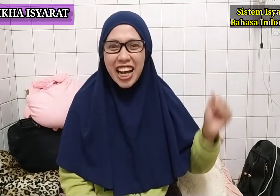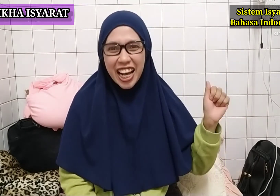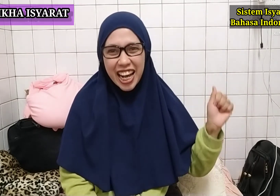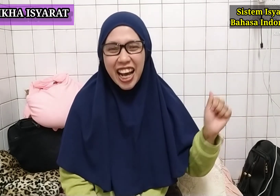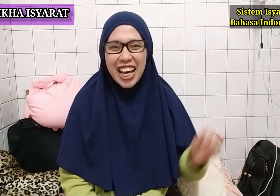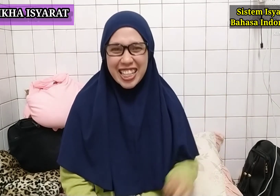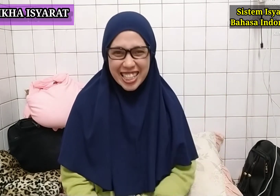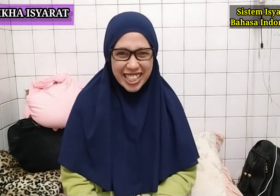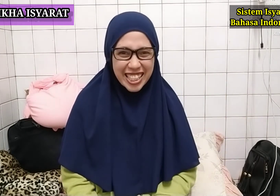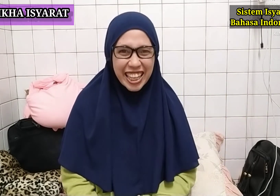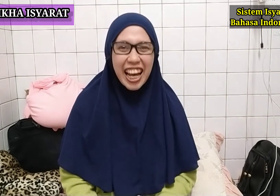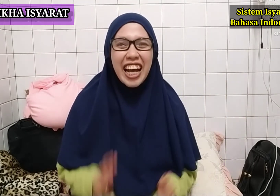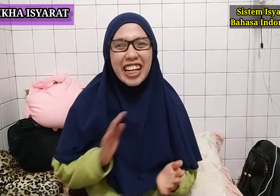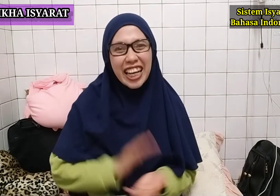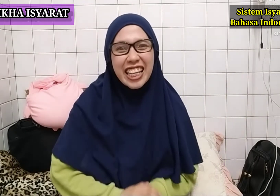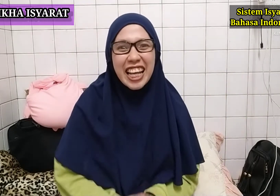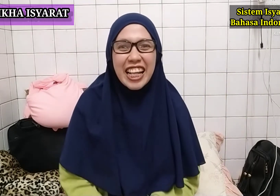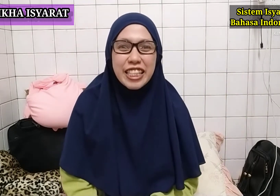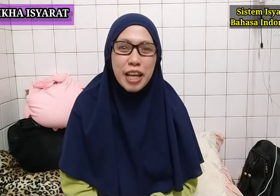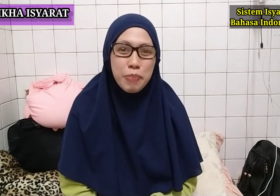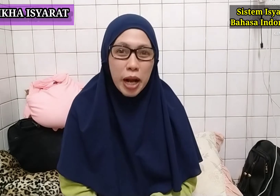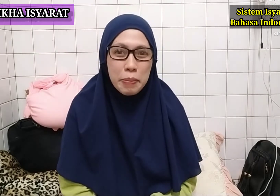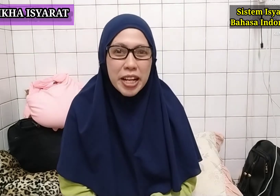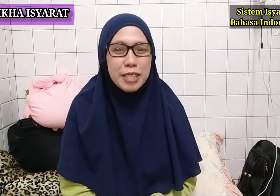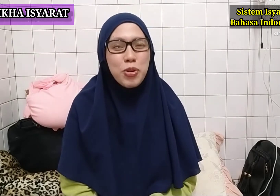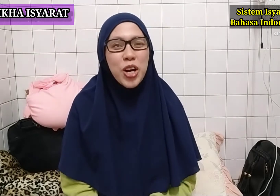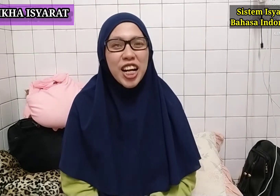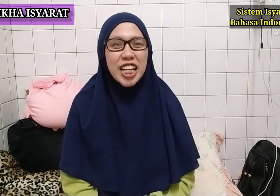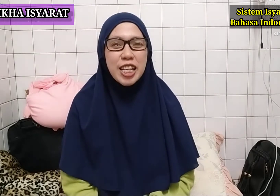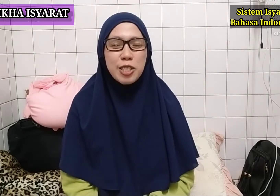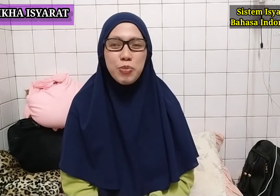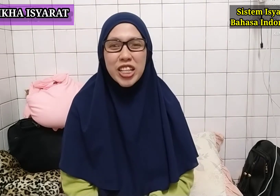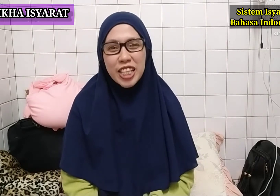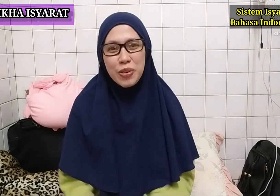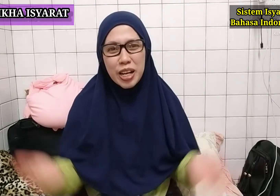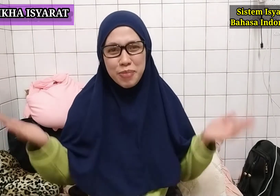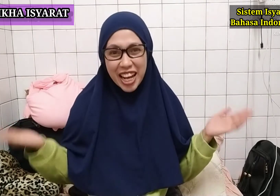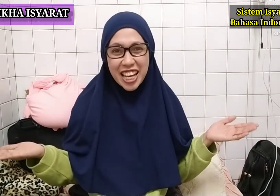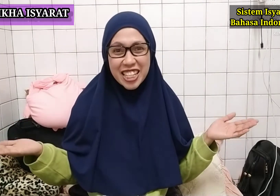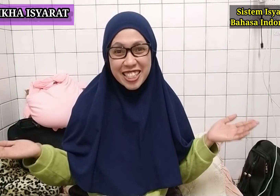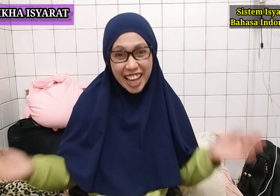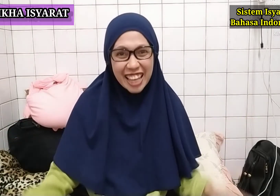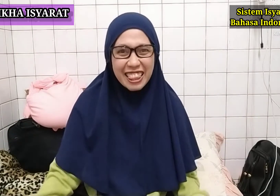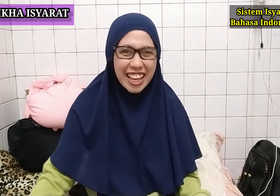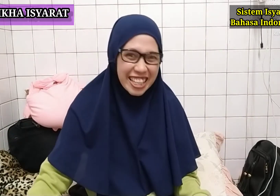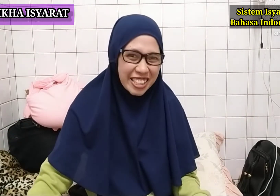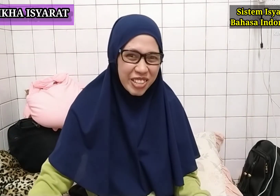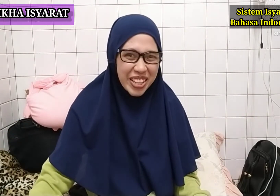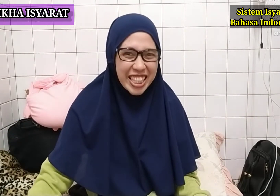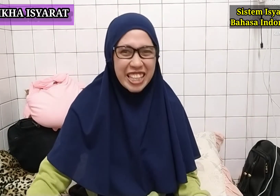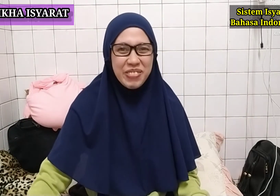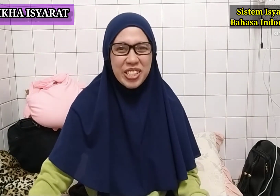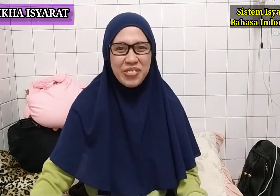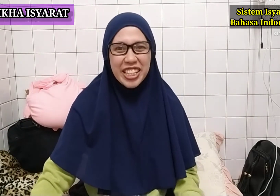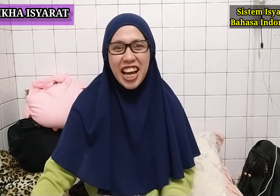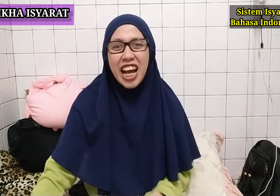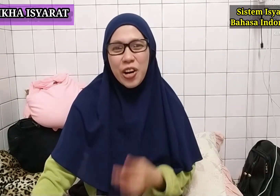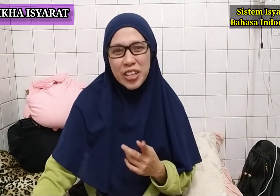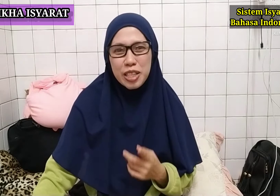L-I-K-H-A. Liha. Kalian hari ini apa kabar? Semoga kalian semua selalu dalam keadaan sehat lahir dan batin ya teman-teman ya. Oh ya